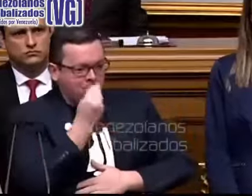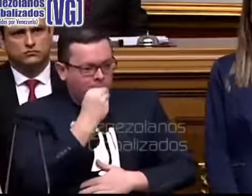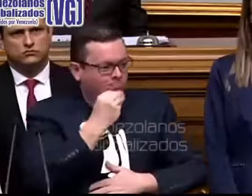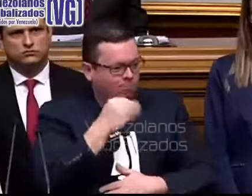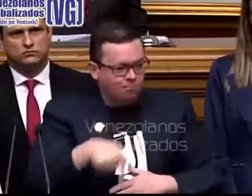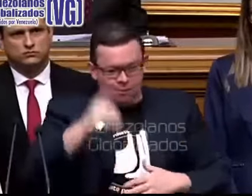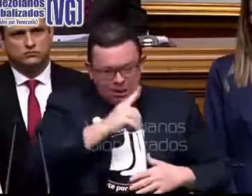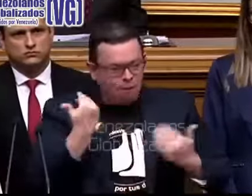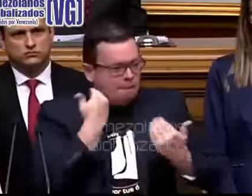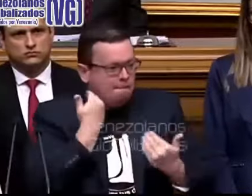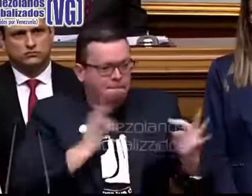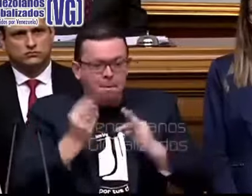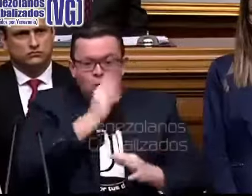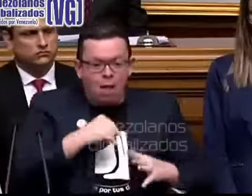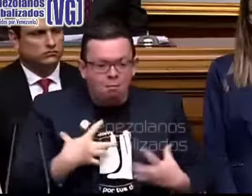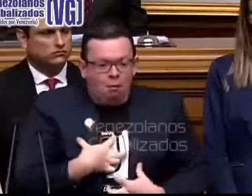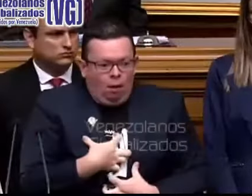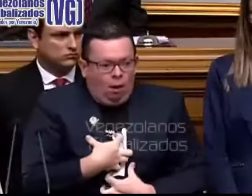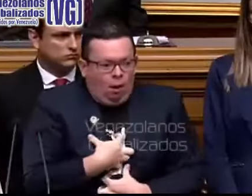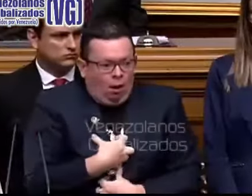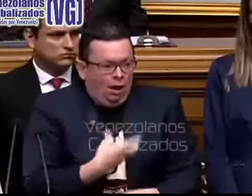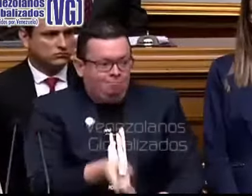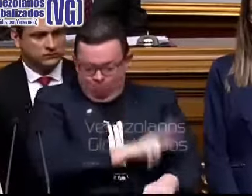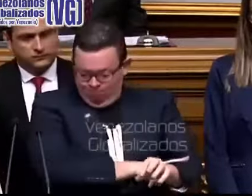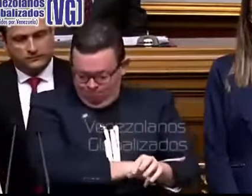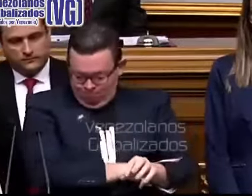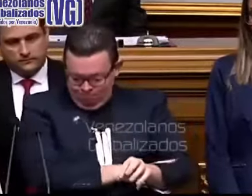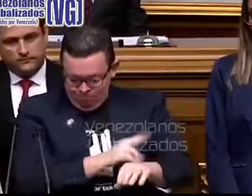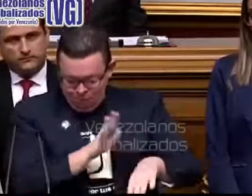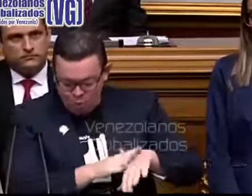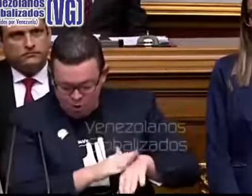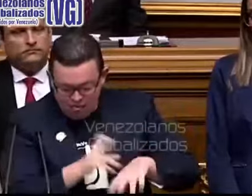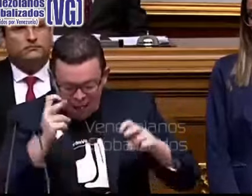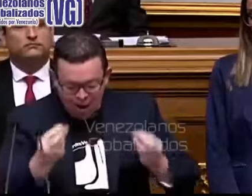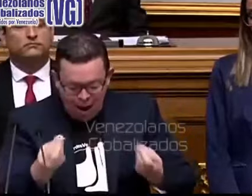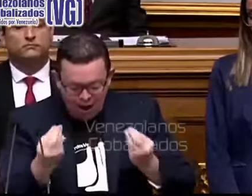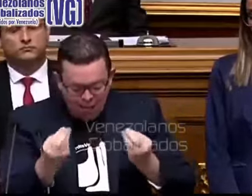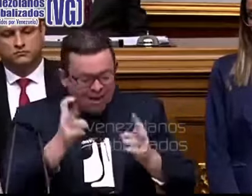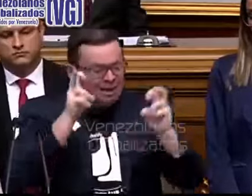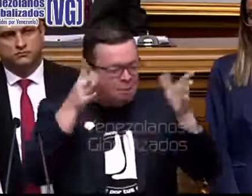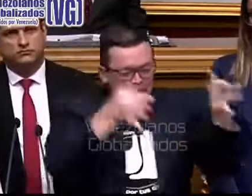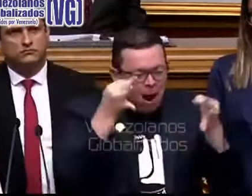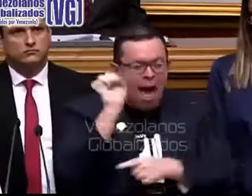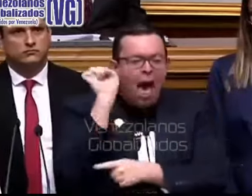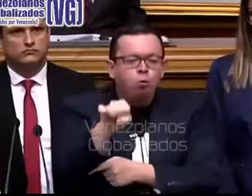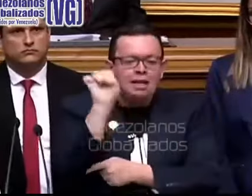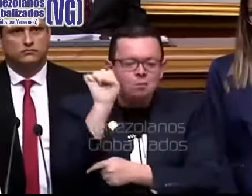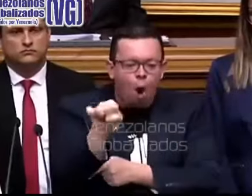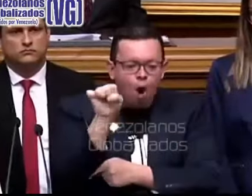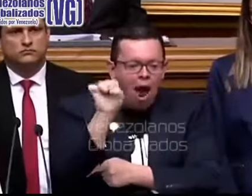Muchas personas están pasando hambre, sí lo sabemos, pero las personas con discapacidad estamos siendo doblemente afectadas. Y aquellas